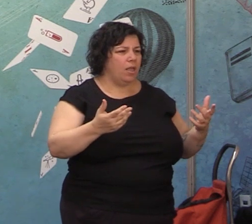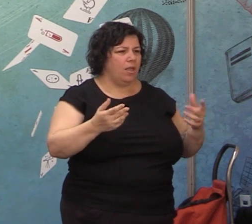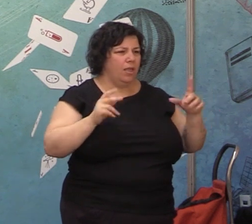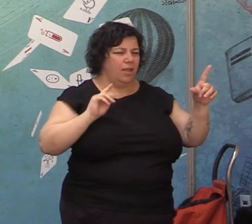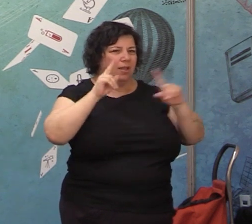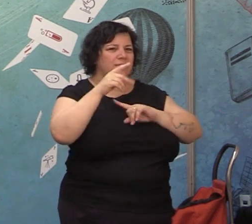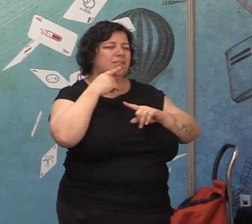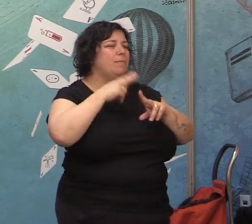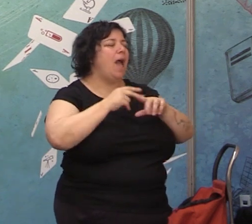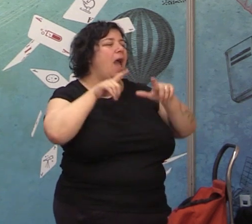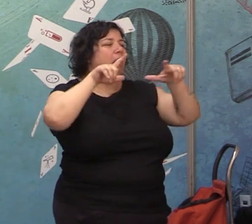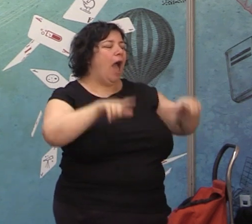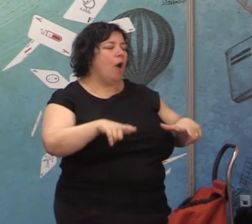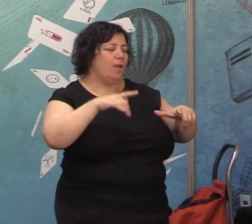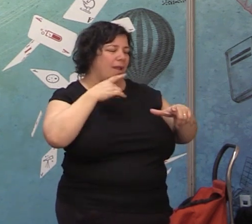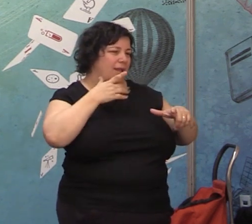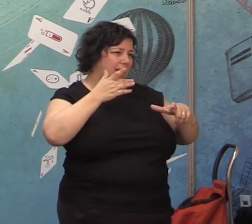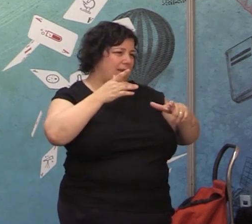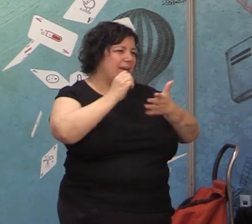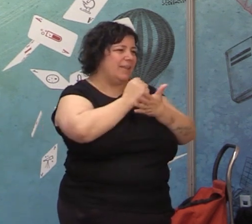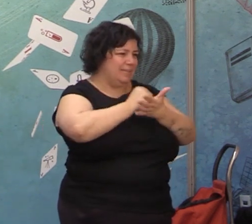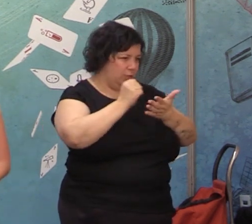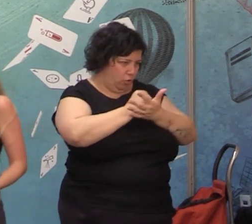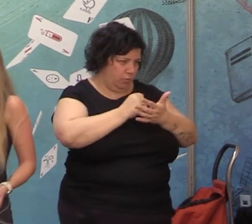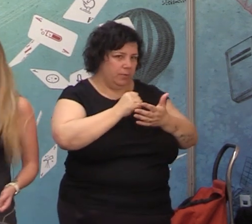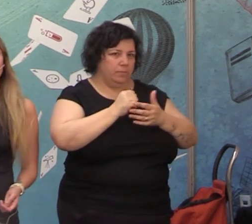Aula registro de la rehabilitación cardíaca, ¿vale?